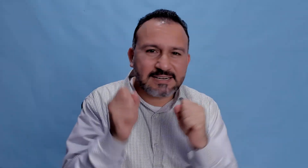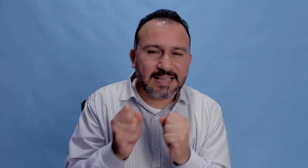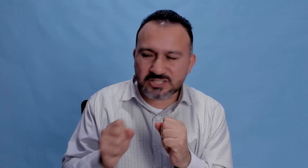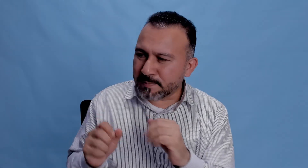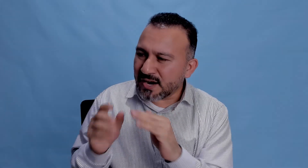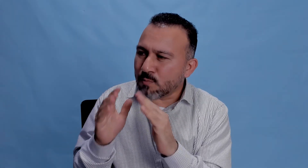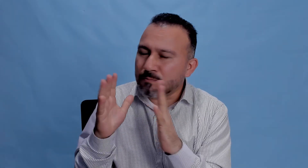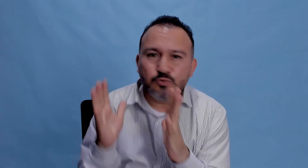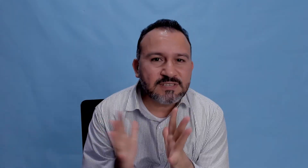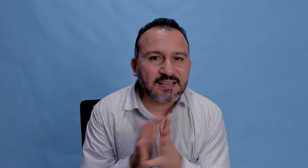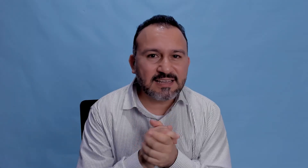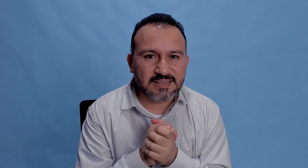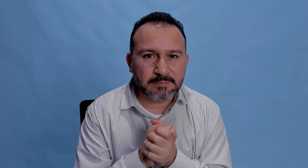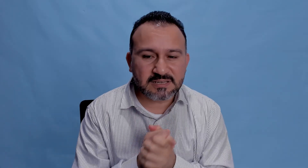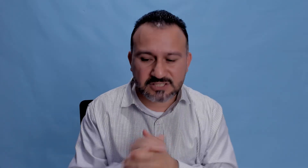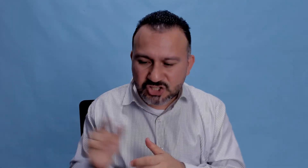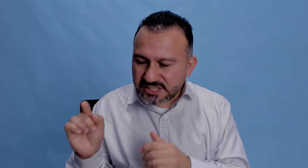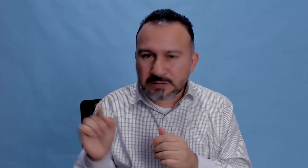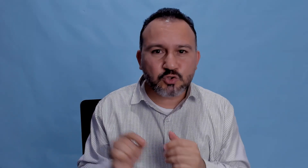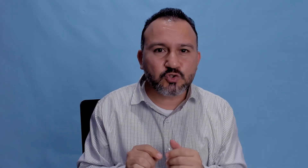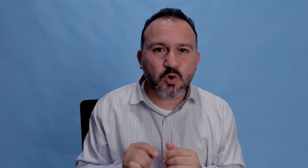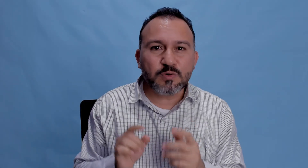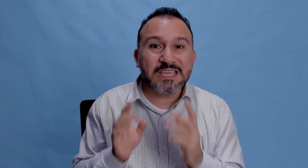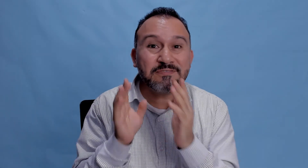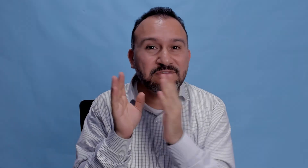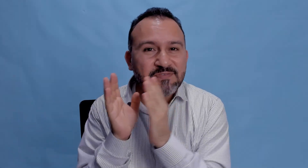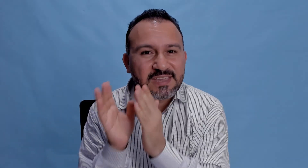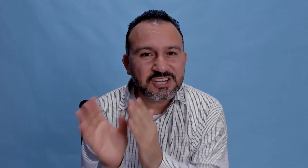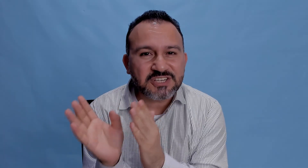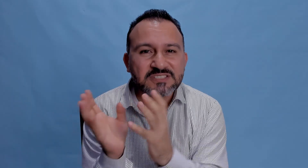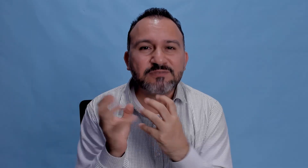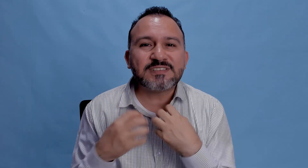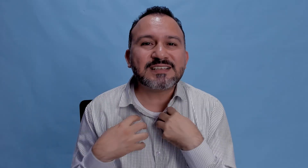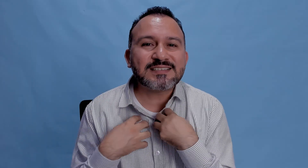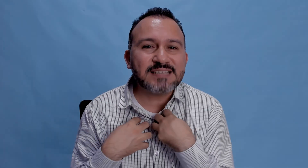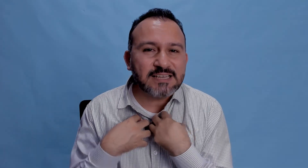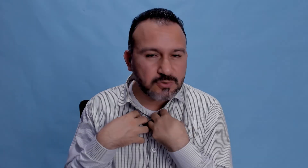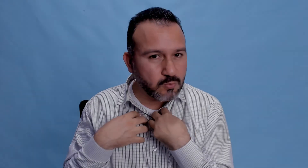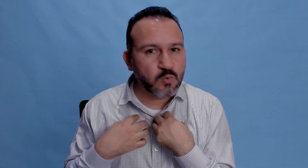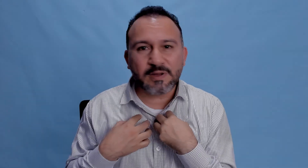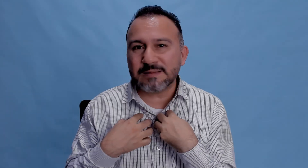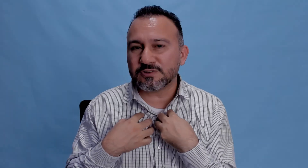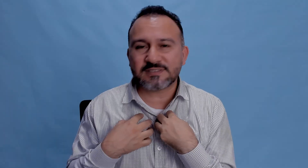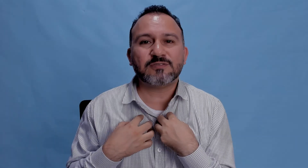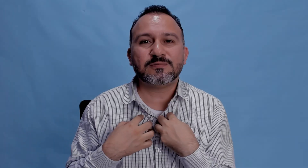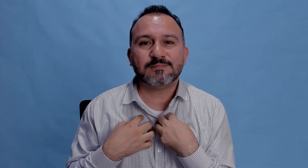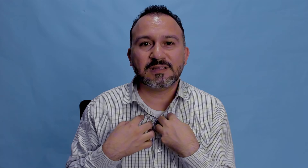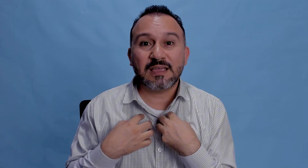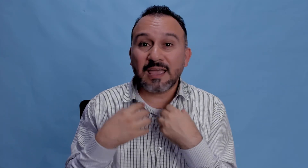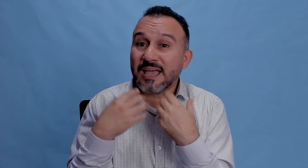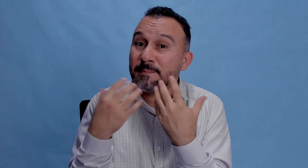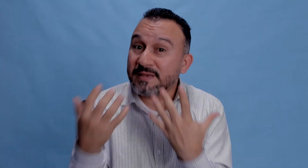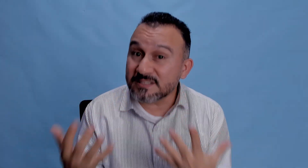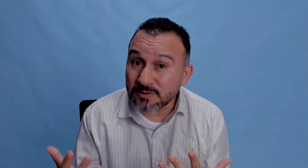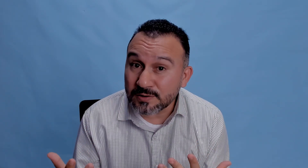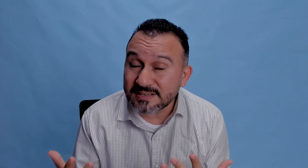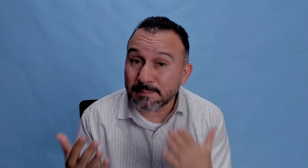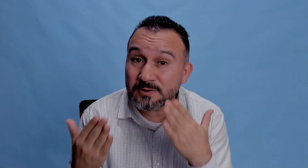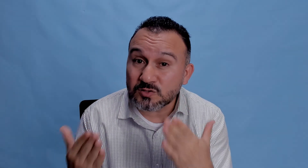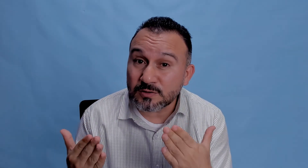internet, pega uma música em Libras, tira o som e veja se você sente alguma emoção. É a mesma coisa que a pessoa